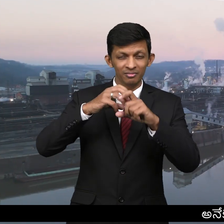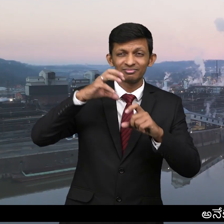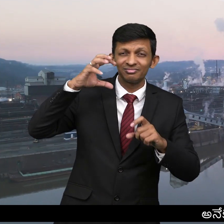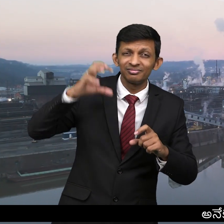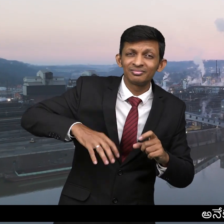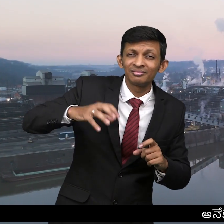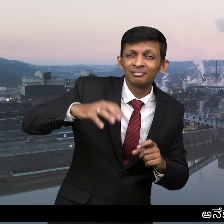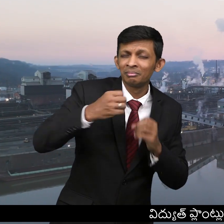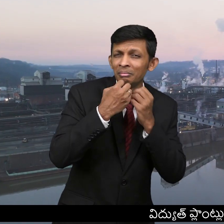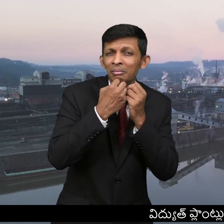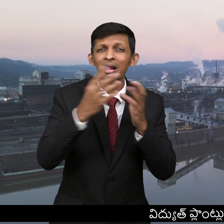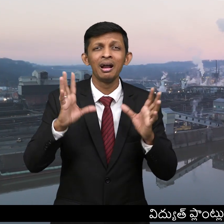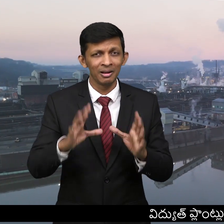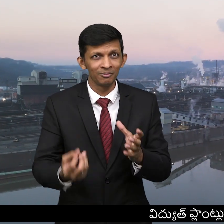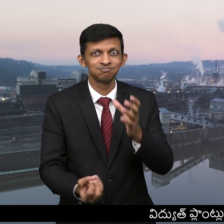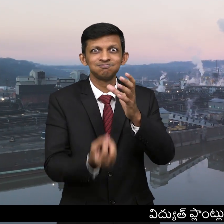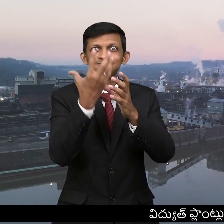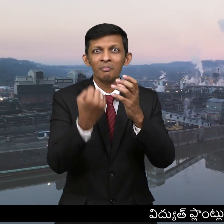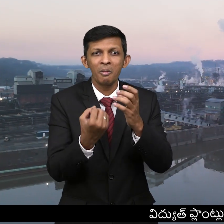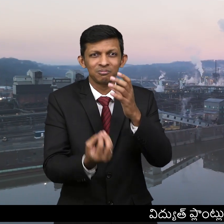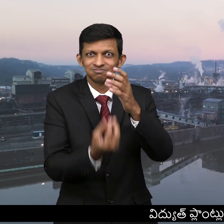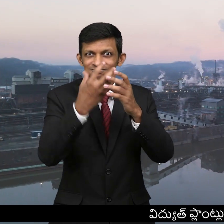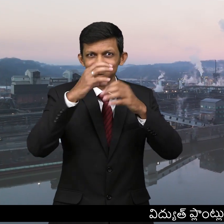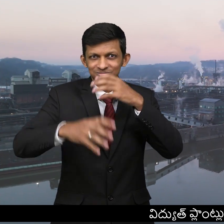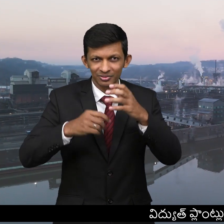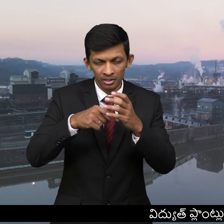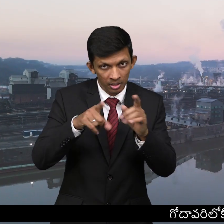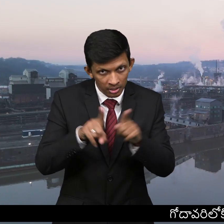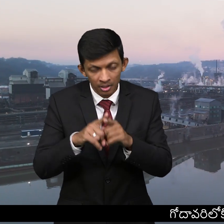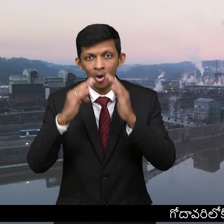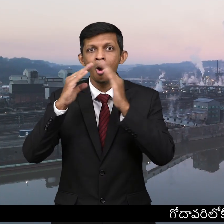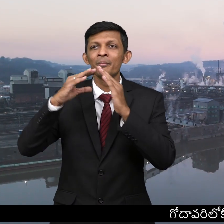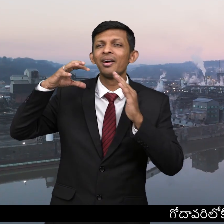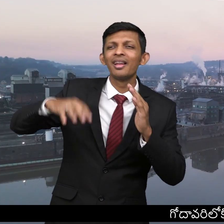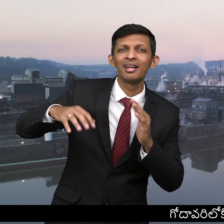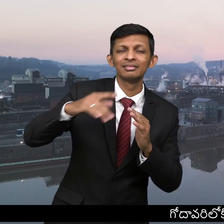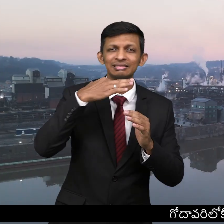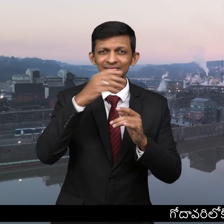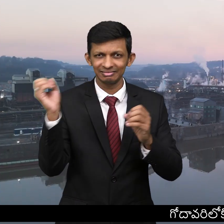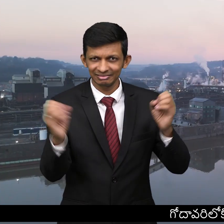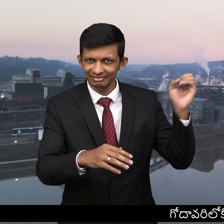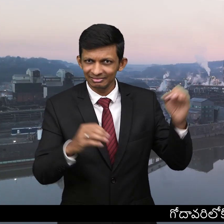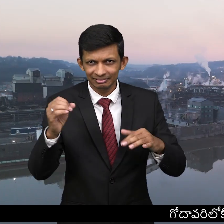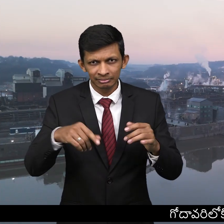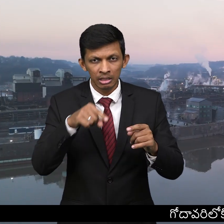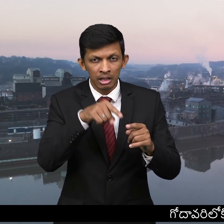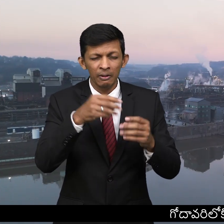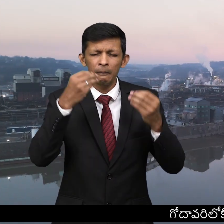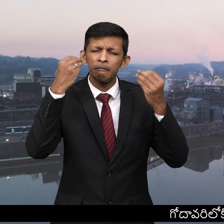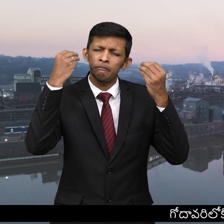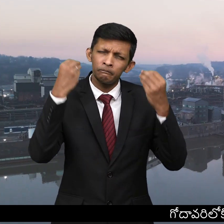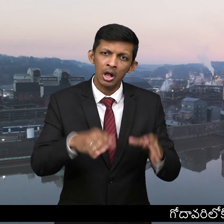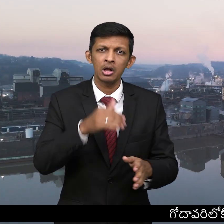అనేక కర్మాగారాలు, విద్యుత్ ప్లాంట్లు మరియు గ్రామాలు కూడా గోదావరిలోకి వ్యర్థాలను పోస్తాయి.